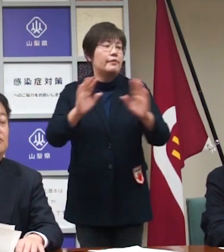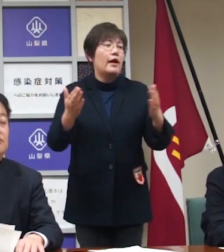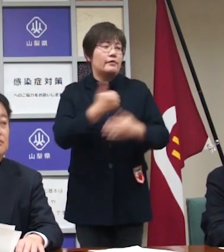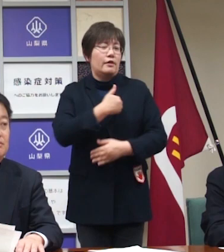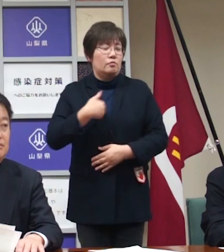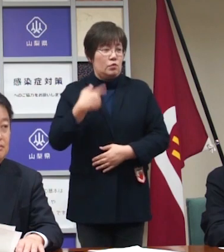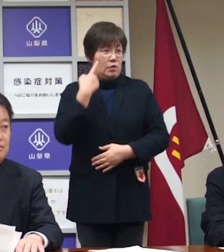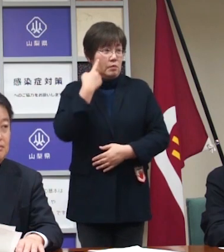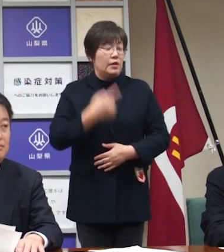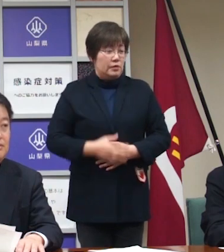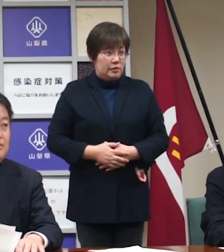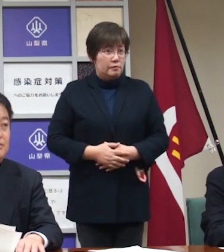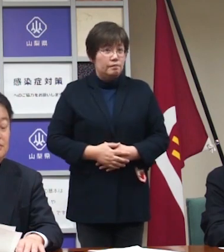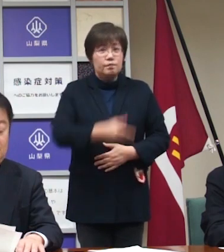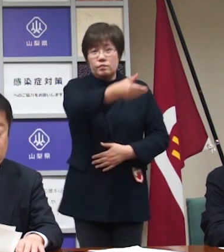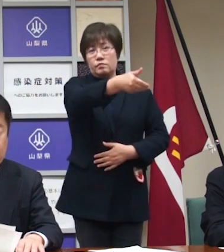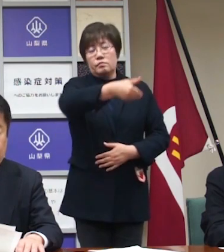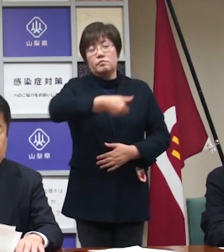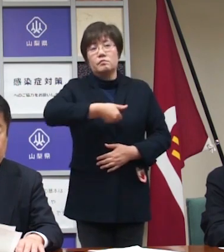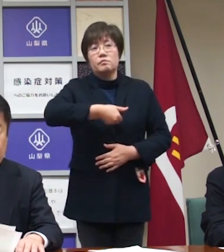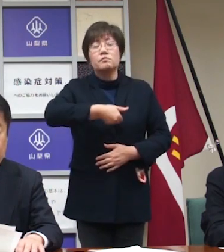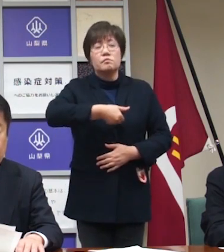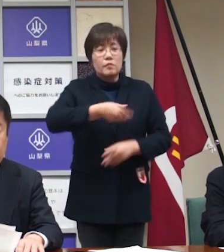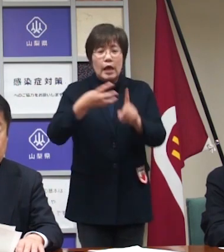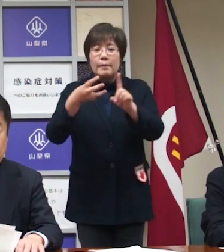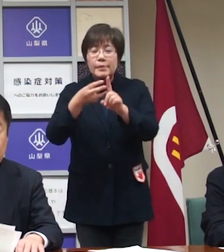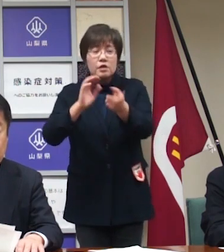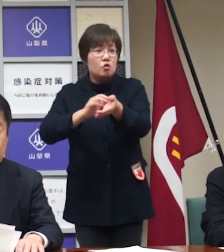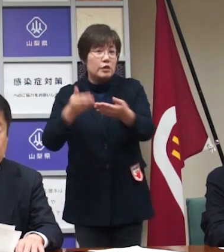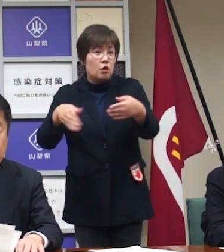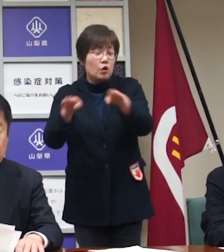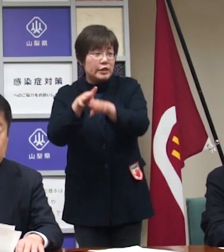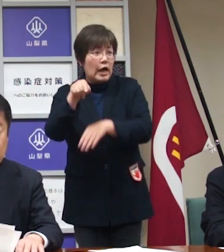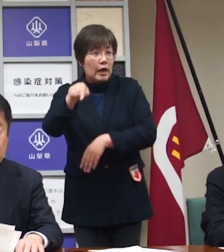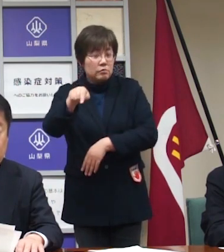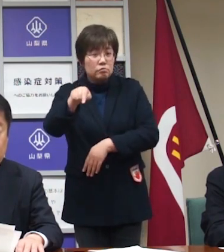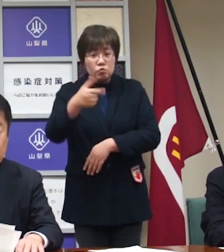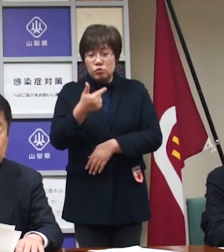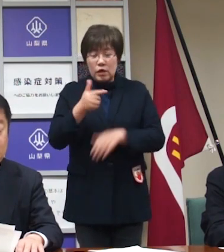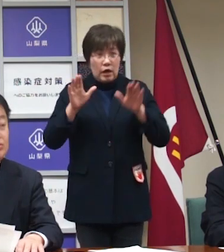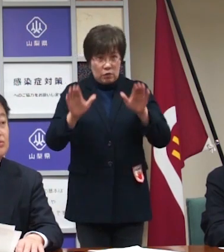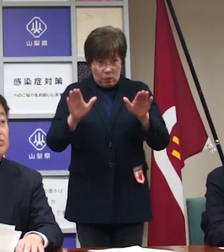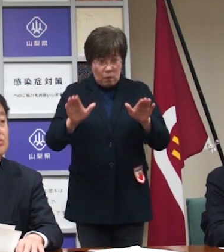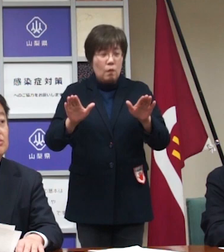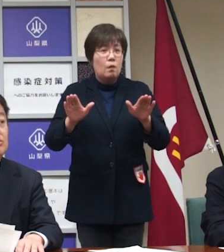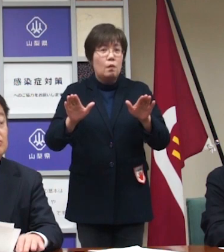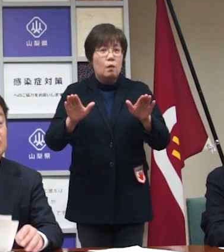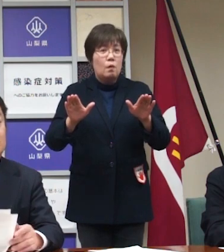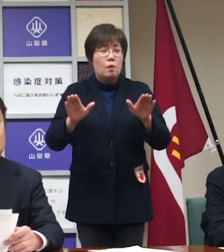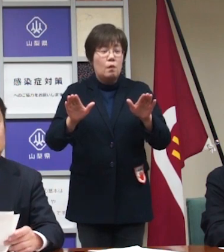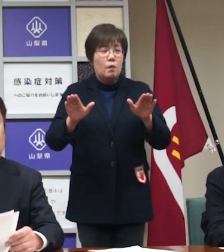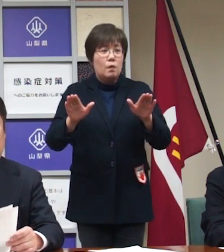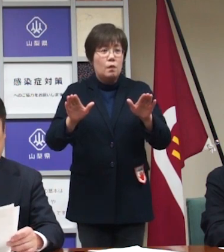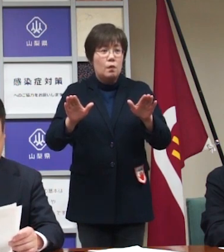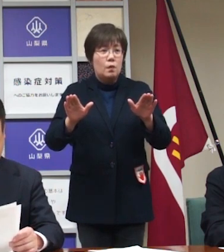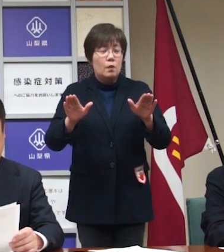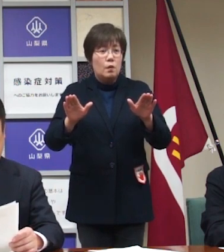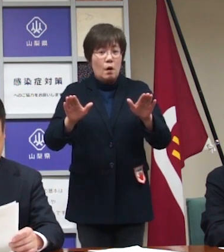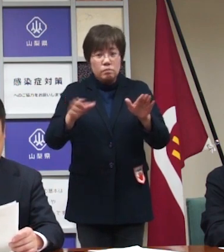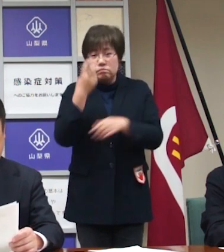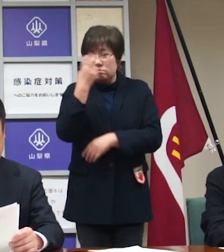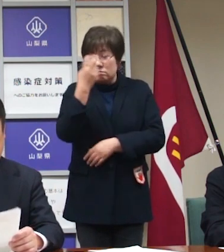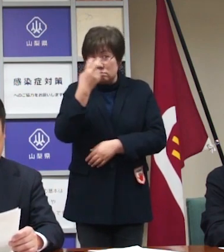で、ごめんなさい、この B の医療機関6日、まあ、今日ということですけれども、これは検査をした